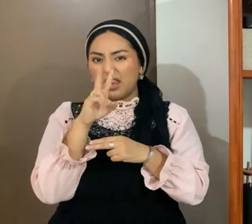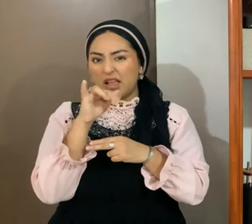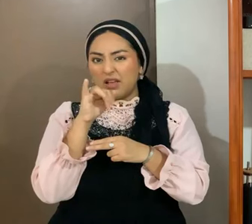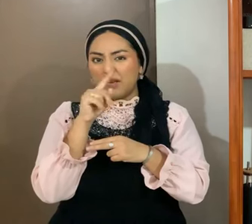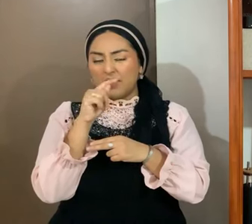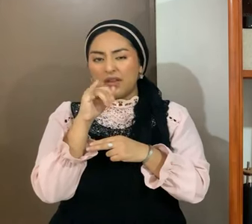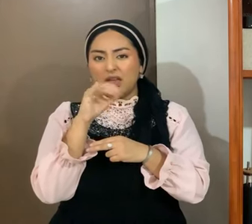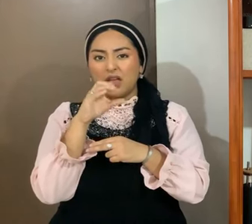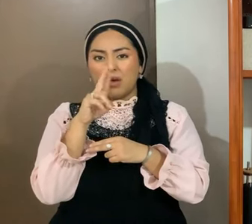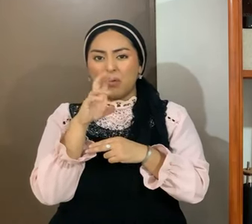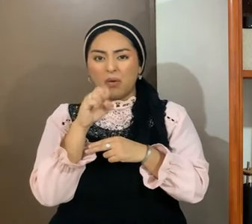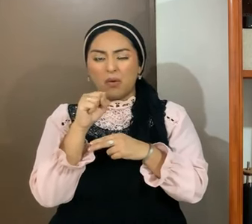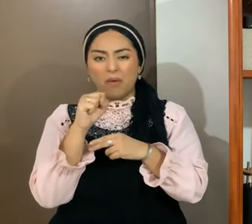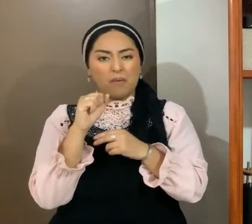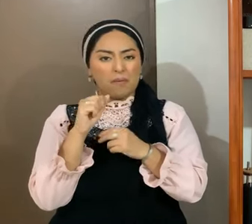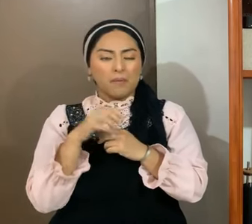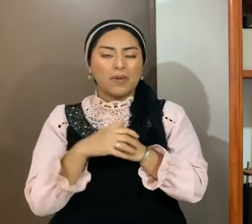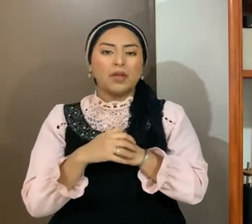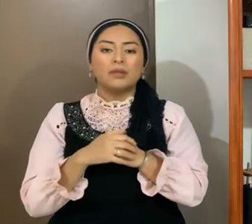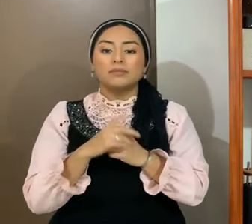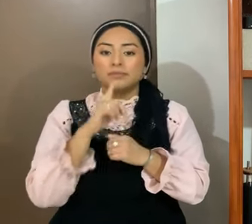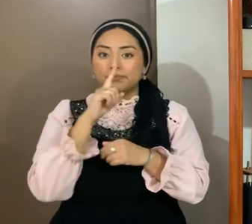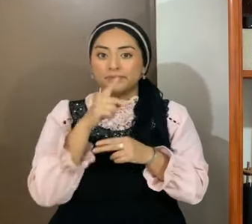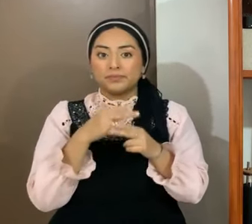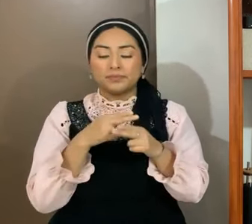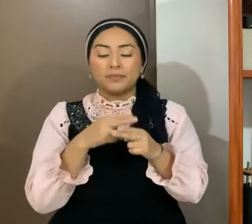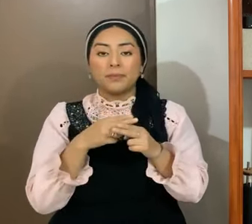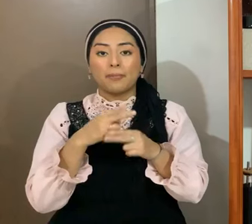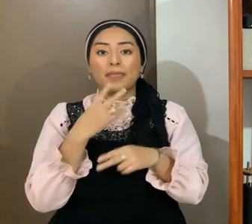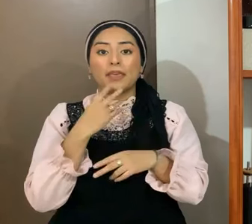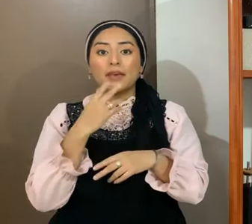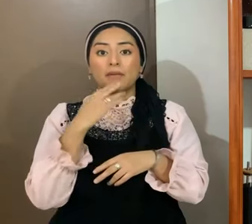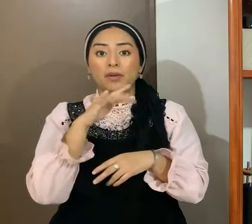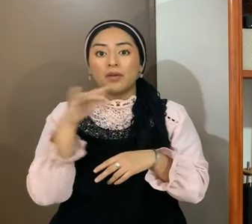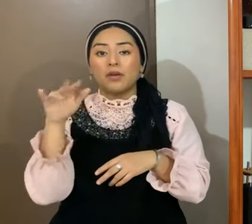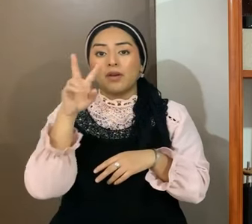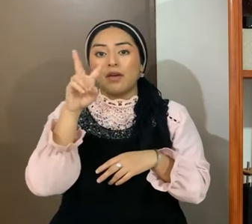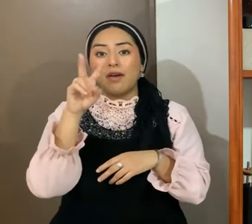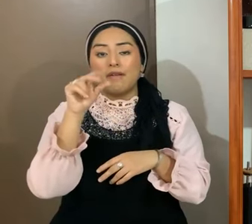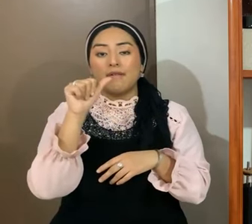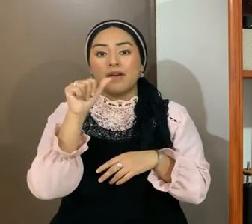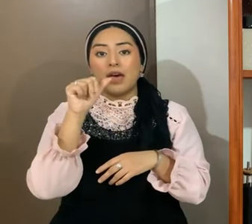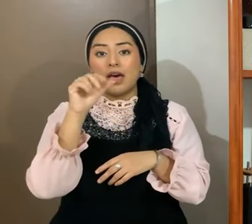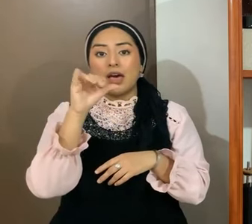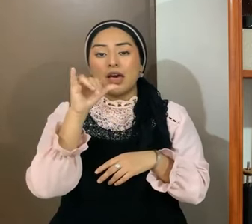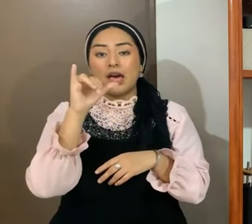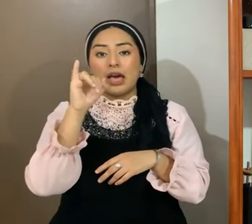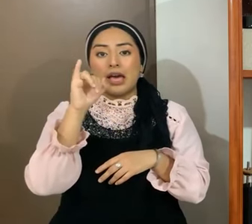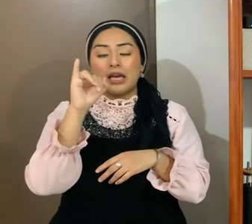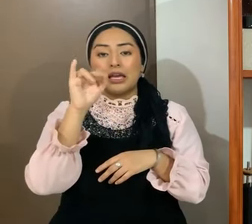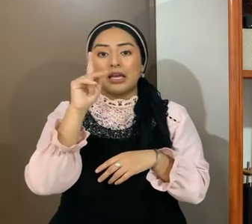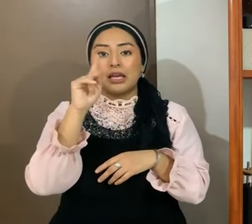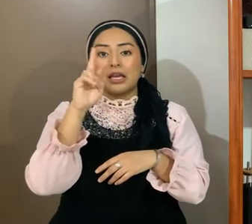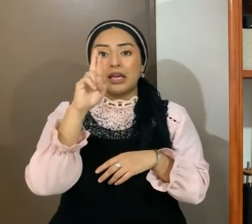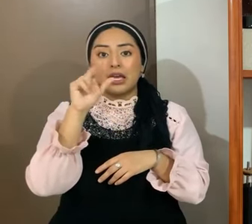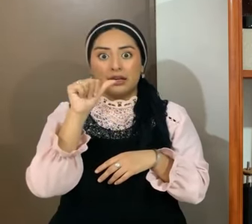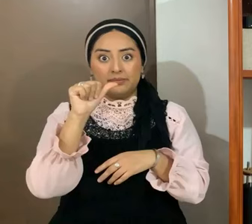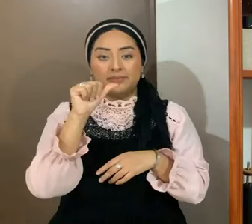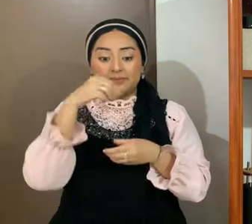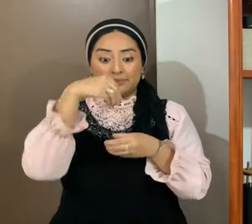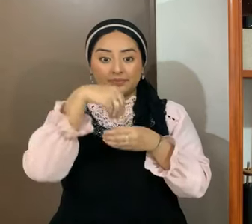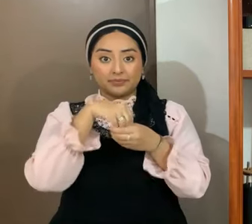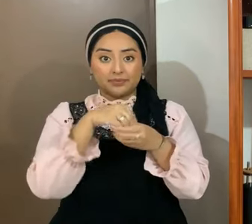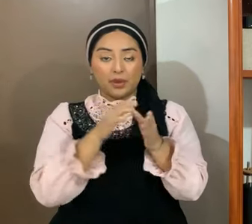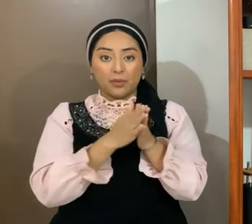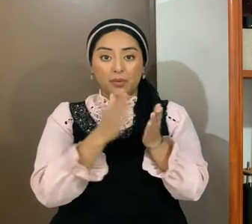este libro o por qué se le conoce así? Porque su nombre real es Vayikra. Bueno, se le conoce como Levítico porque en este libro se